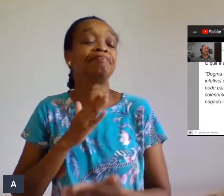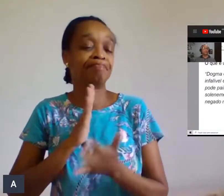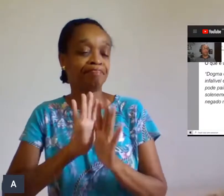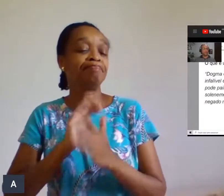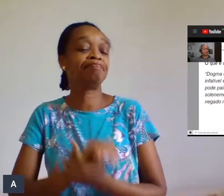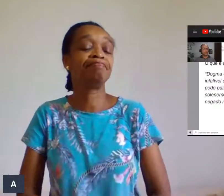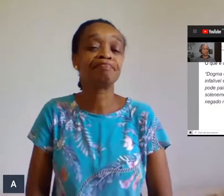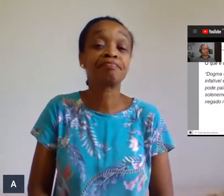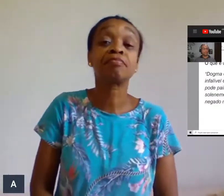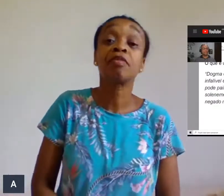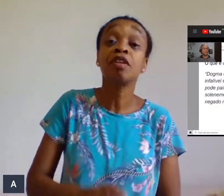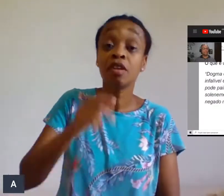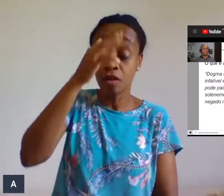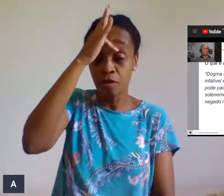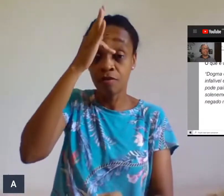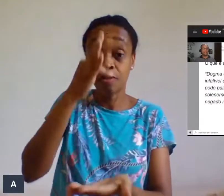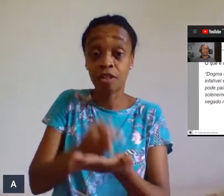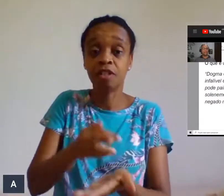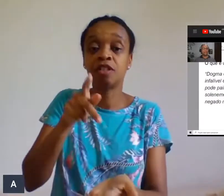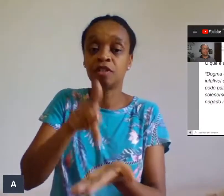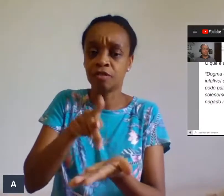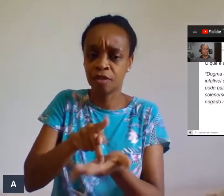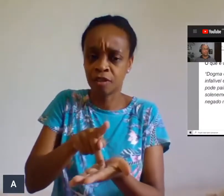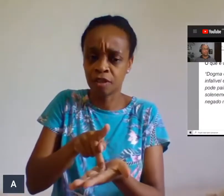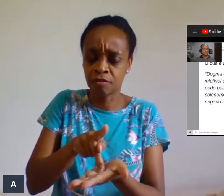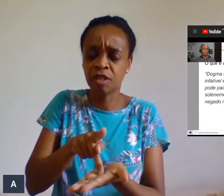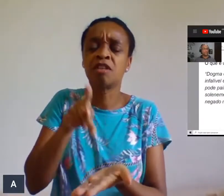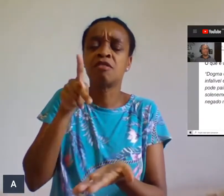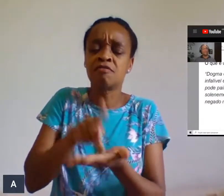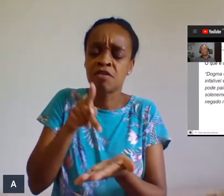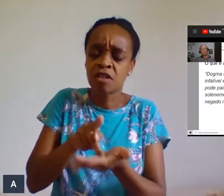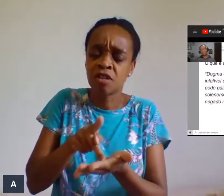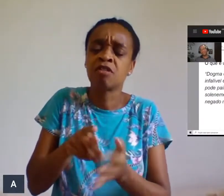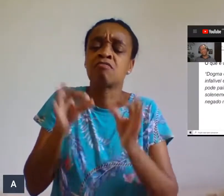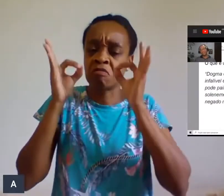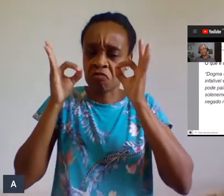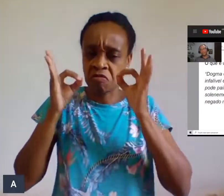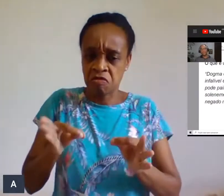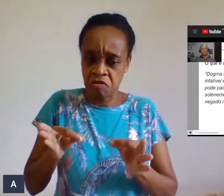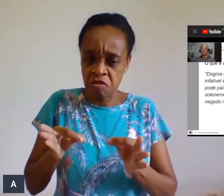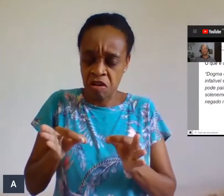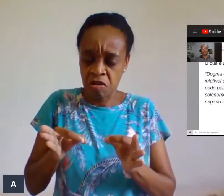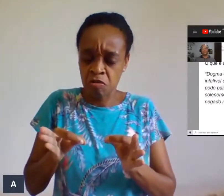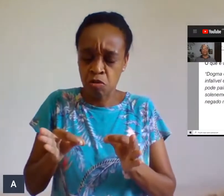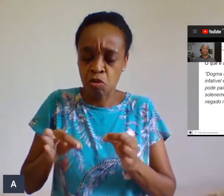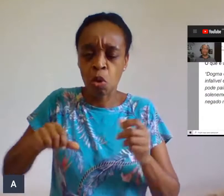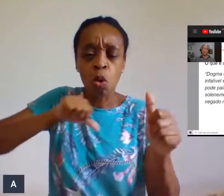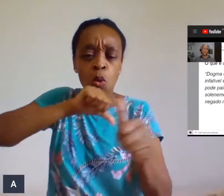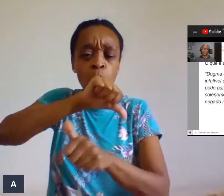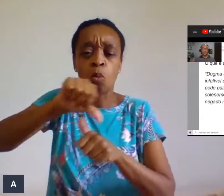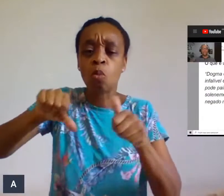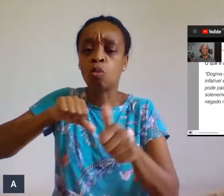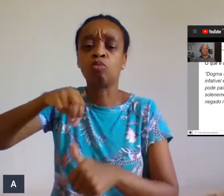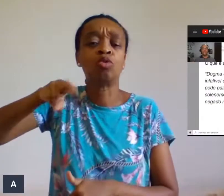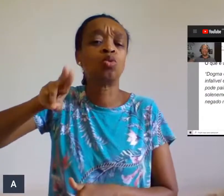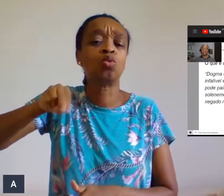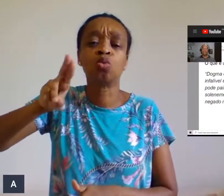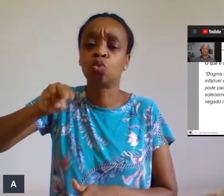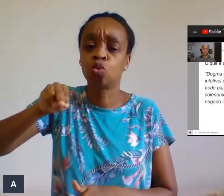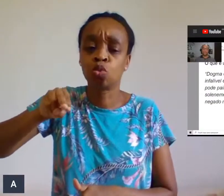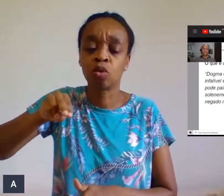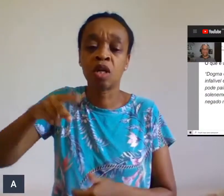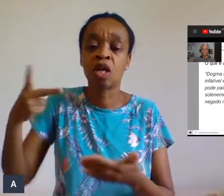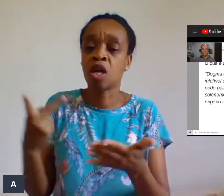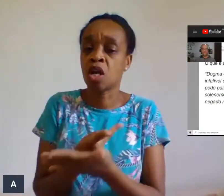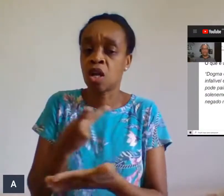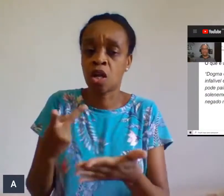começarmos, o dogma é a verdade absoluta, definitiva, imutável,